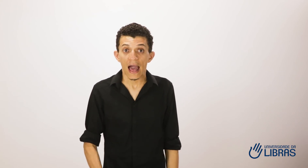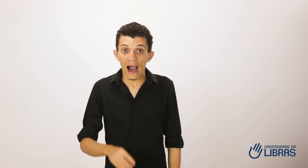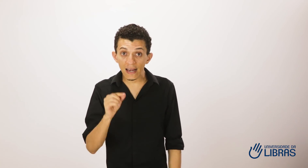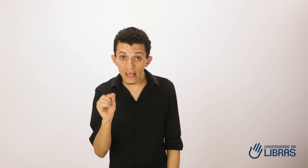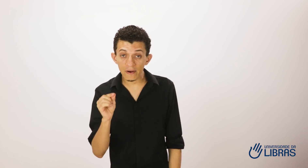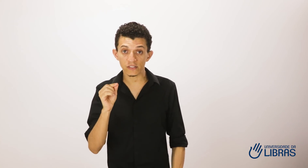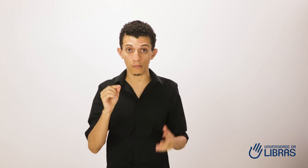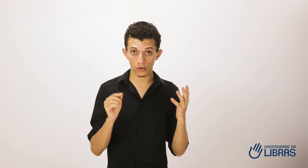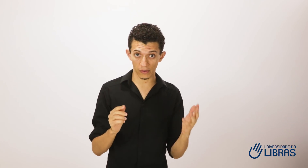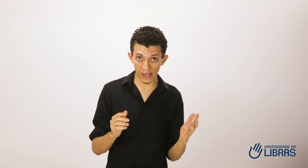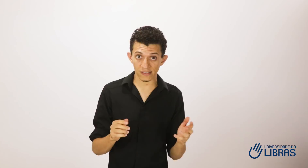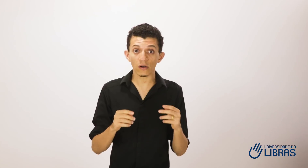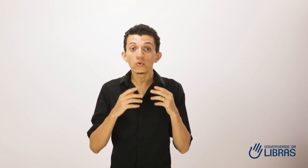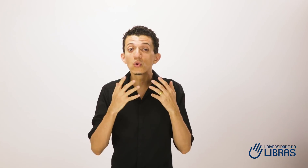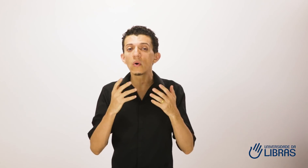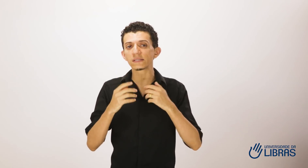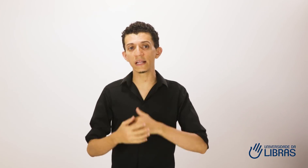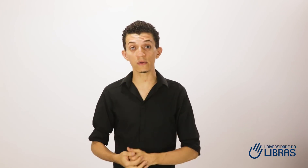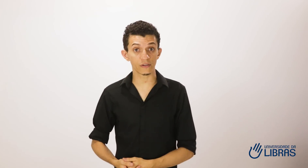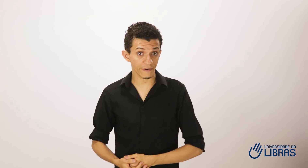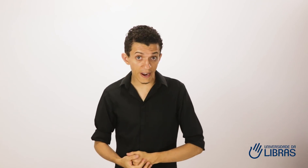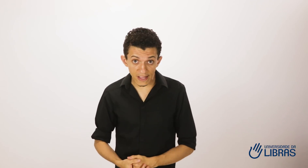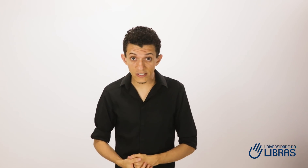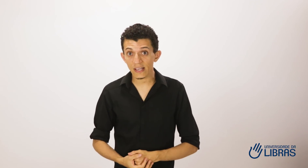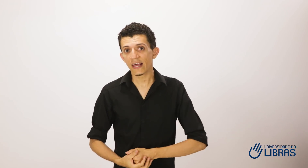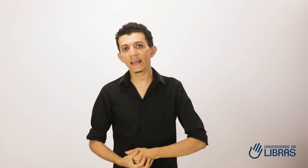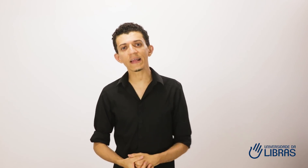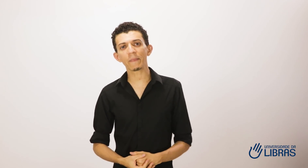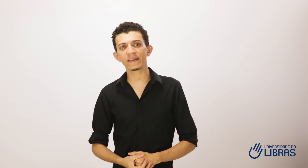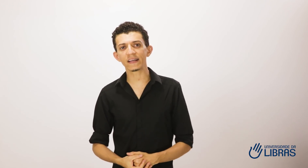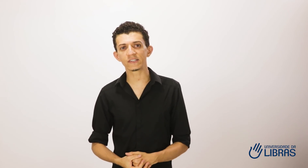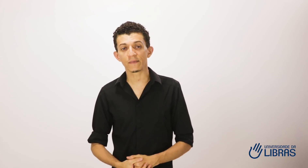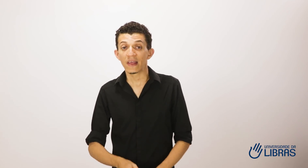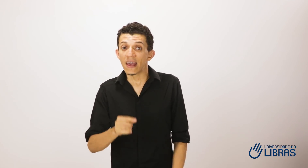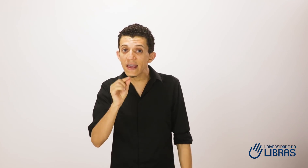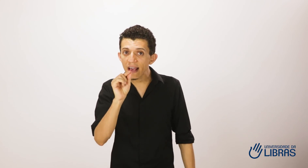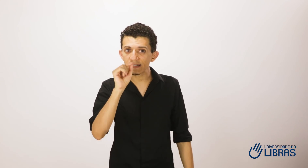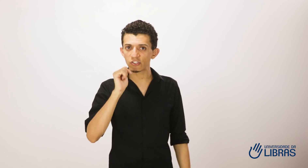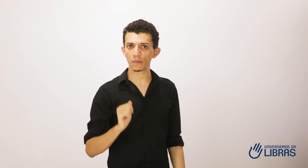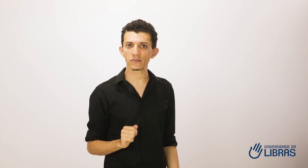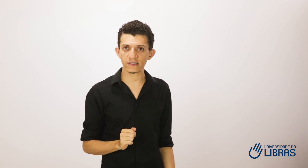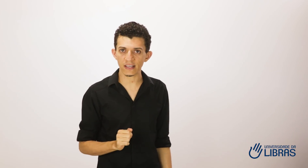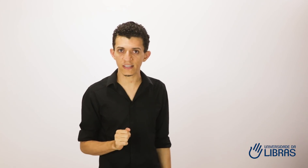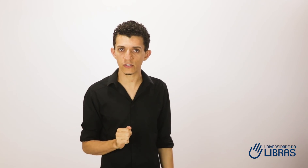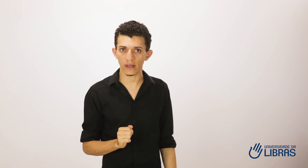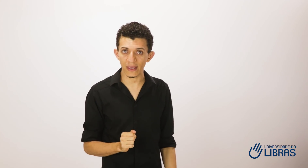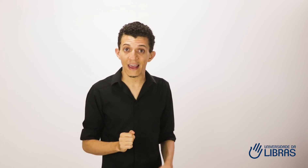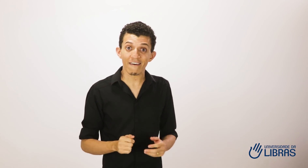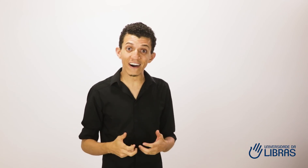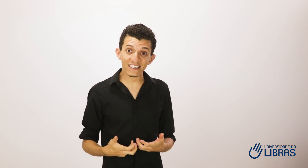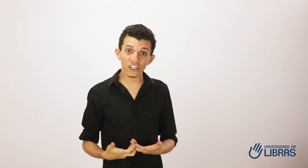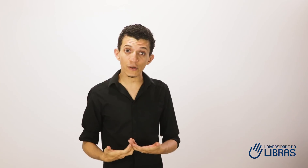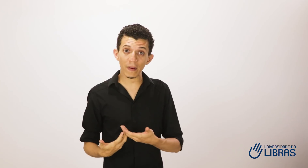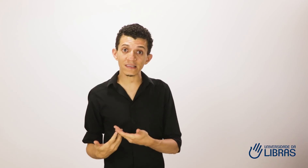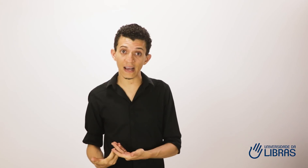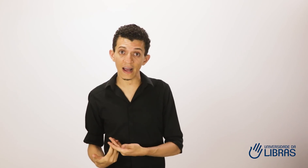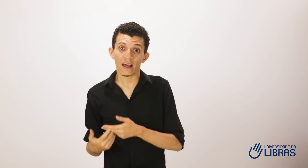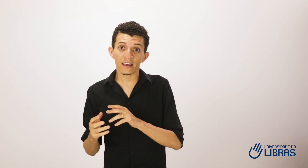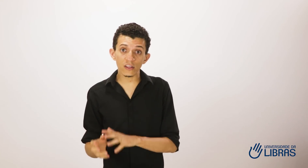A Libras e o português são duas línguas diferentes e independentes. E esse tipo de exercício aí faz a gente pensar que